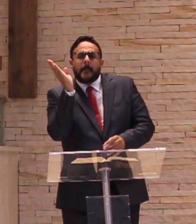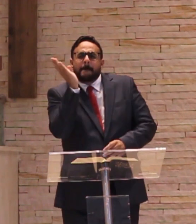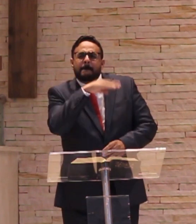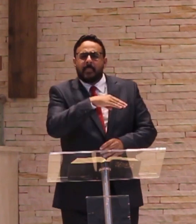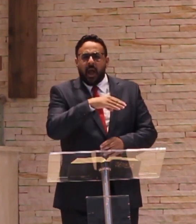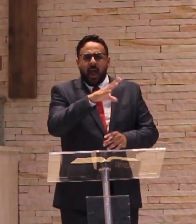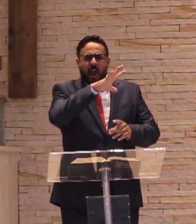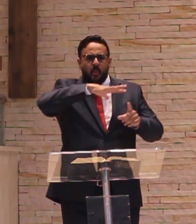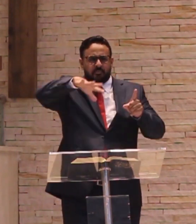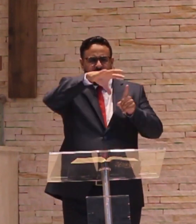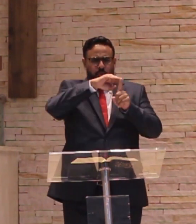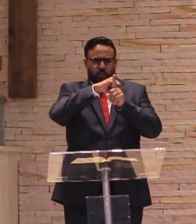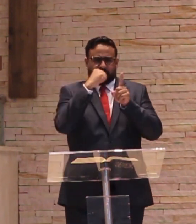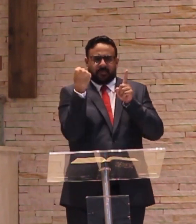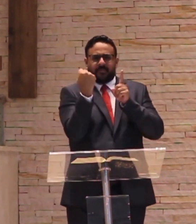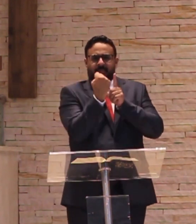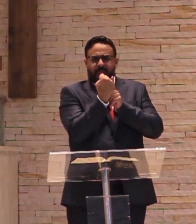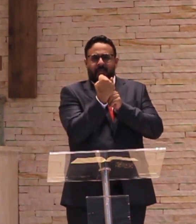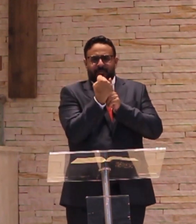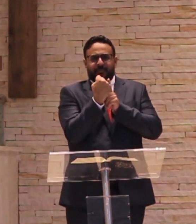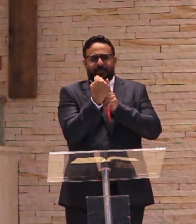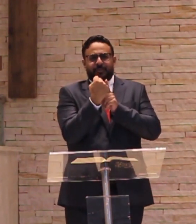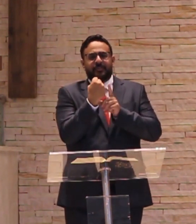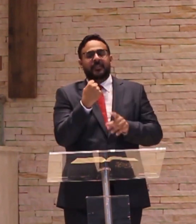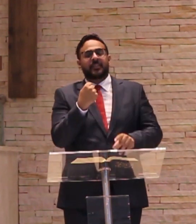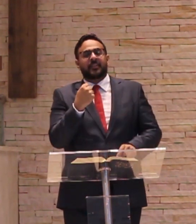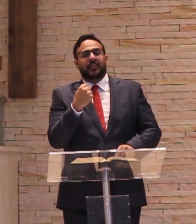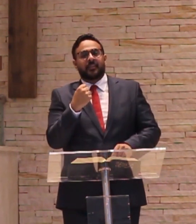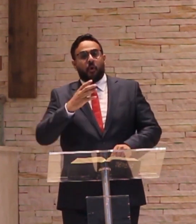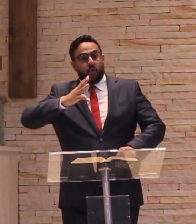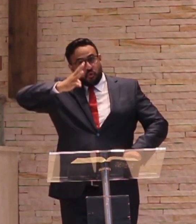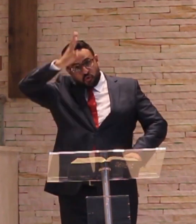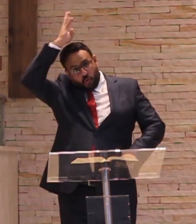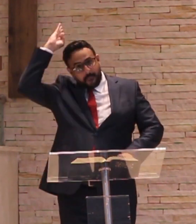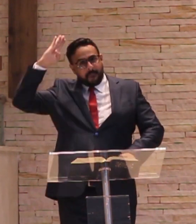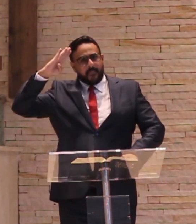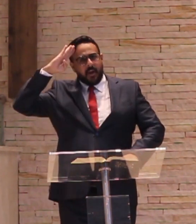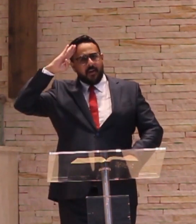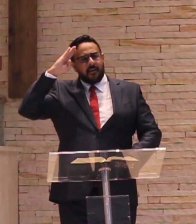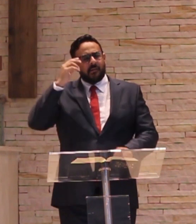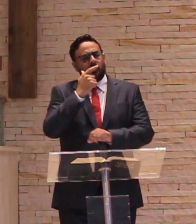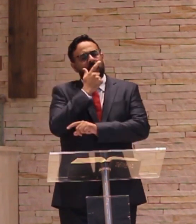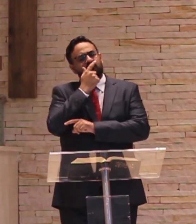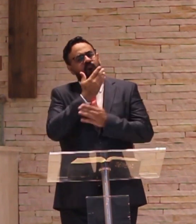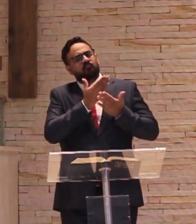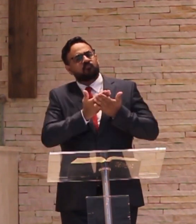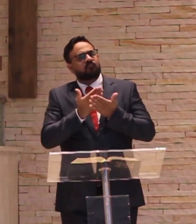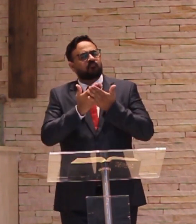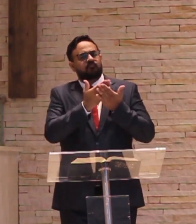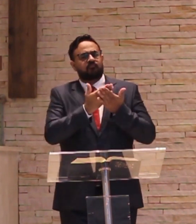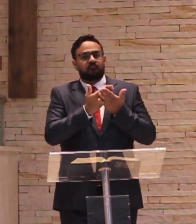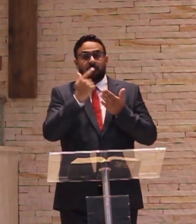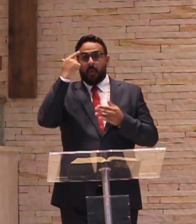os criminosos e condenados fossem punidos com rigor. E então os romanos